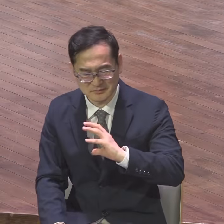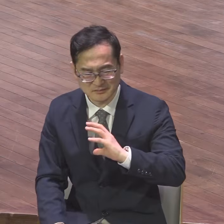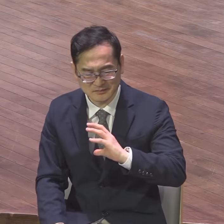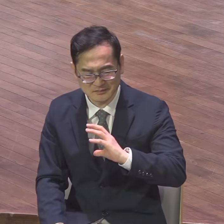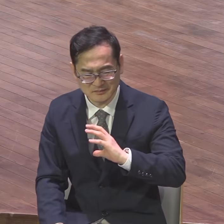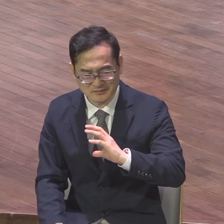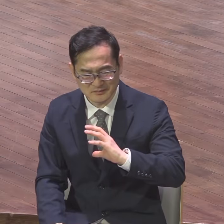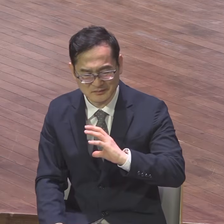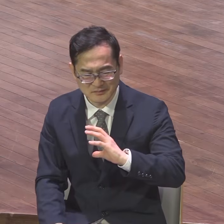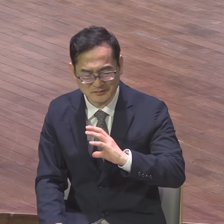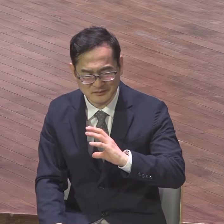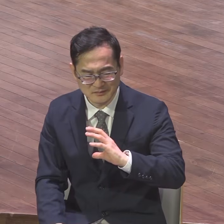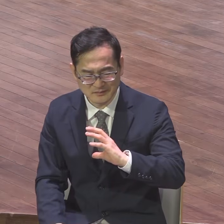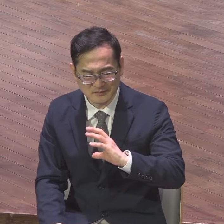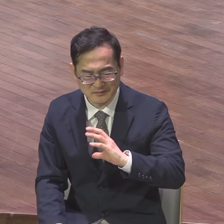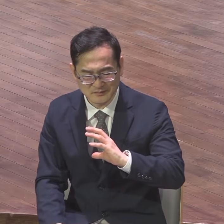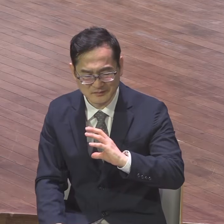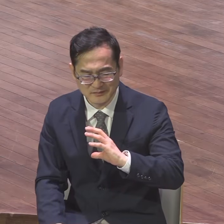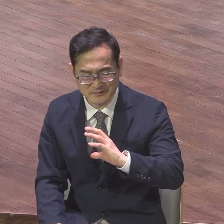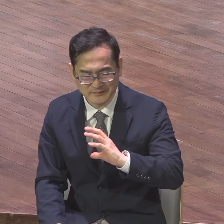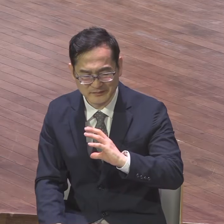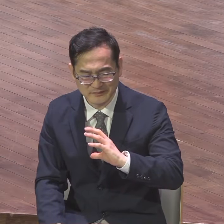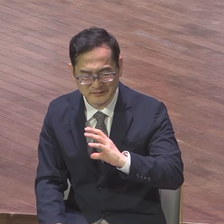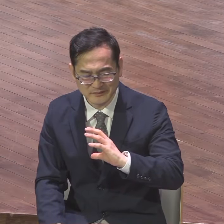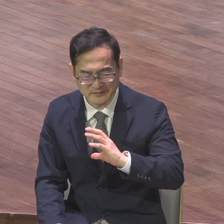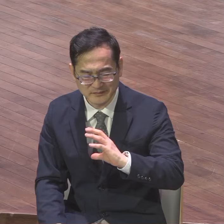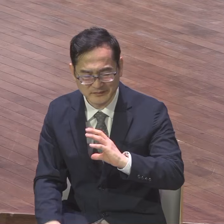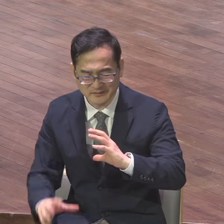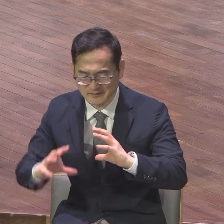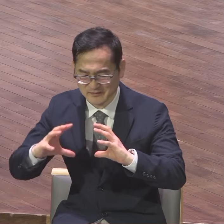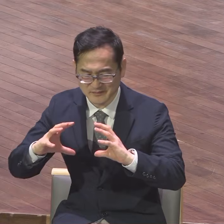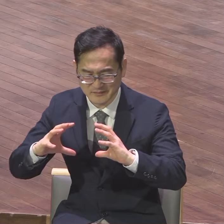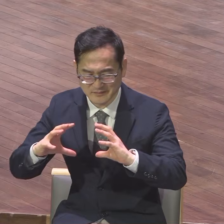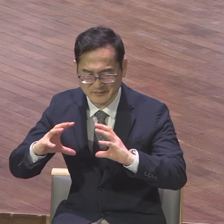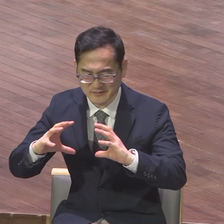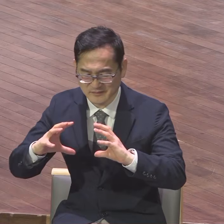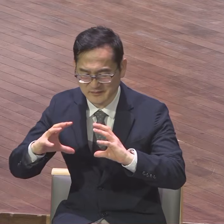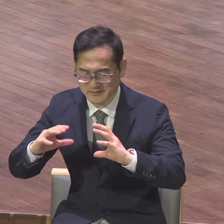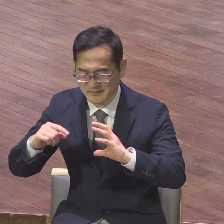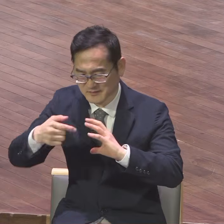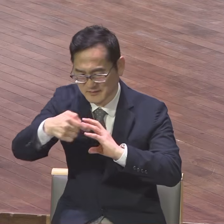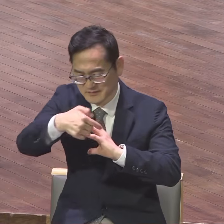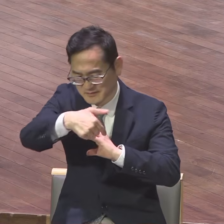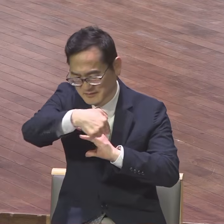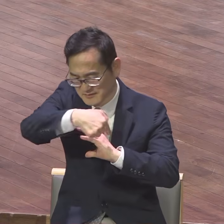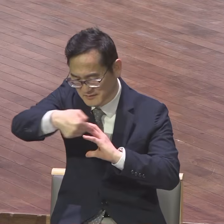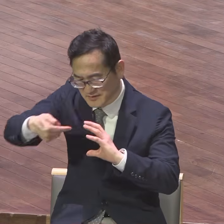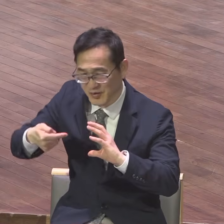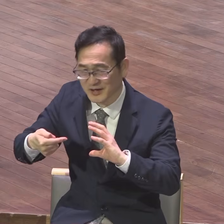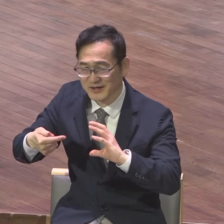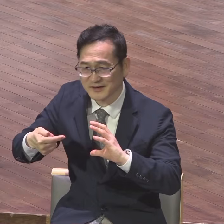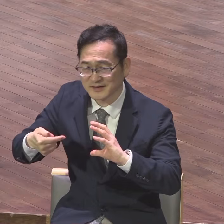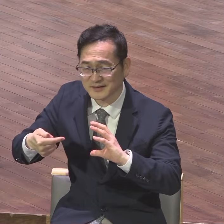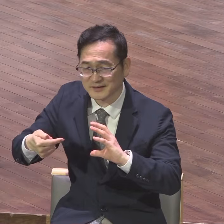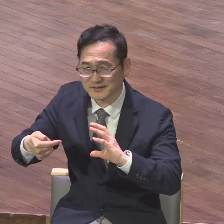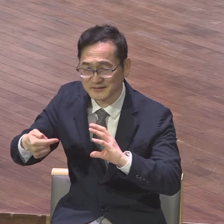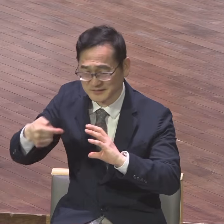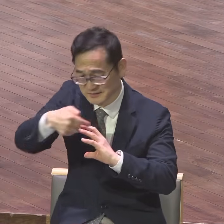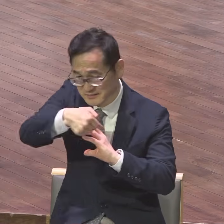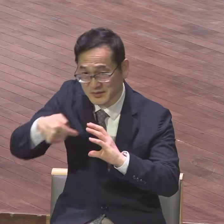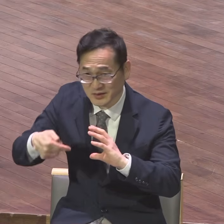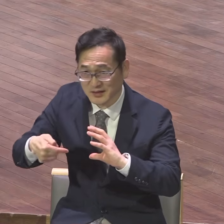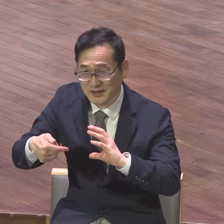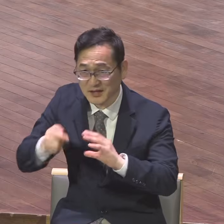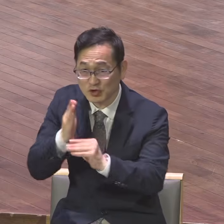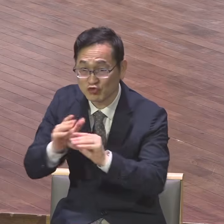돌리면 10도에서 40도 텐폴이라 그럽니다. 이 10도 40도 사이 요거는 전혀 전도할